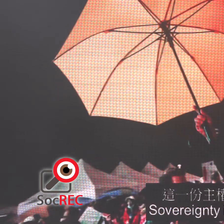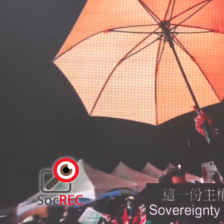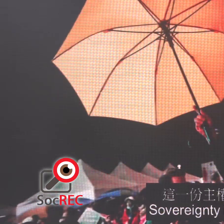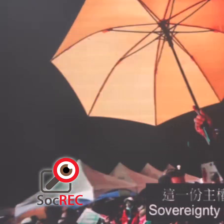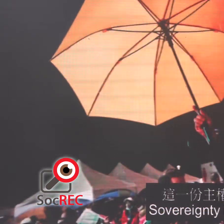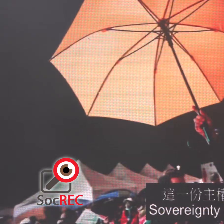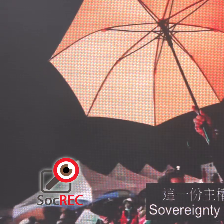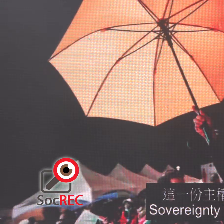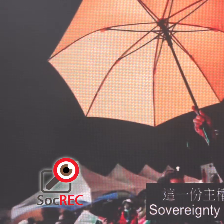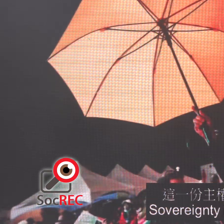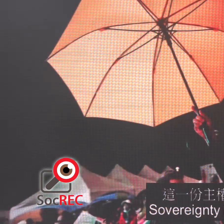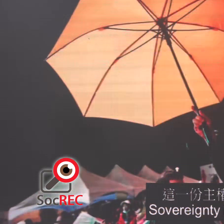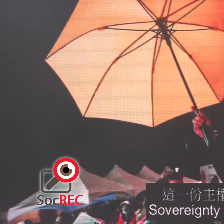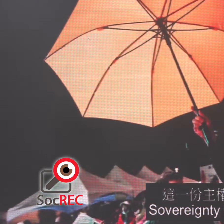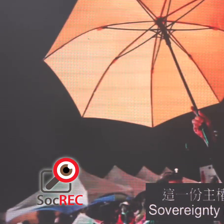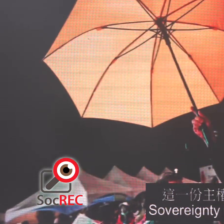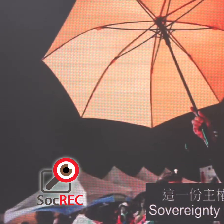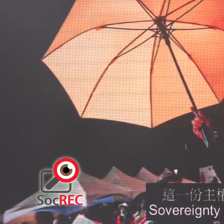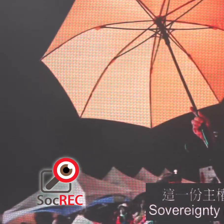有幾咁難能可貴。